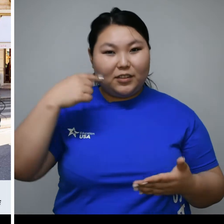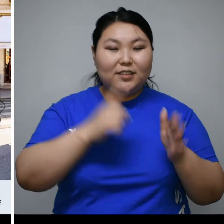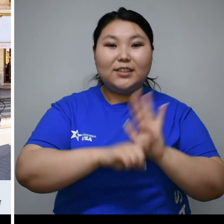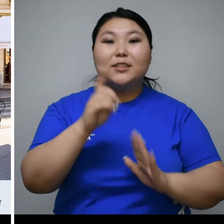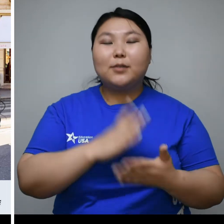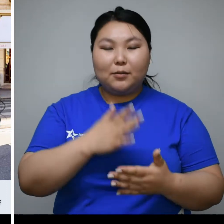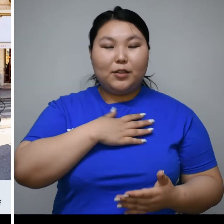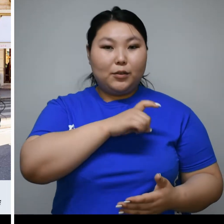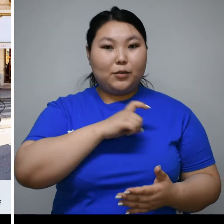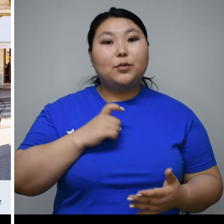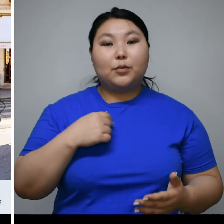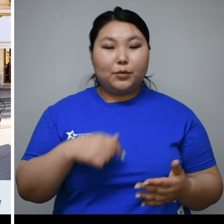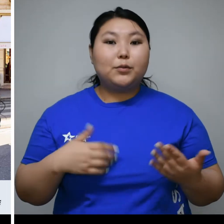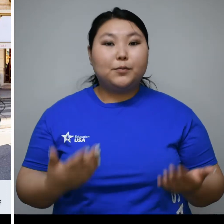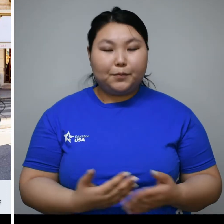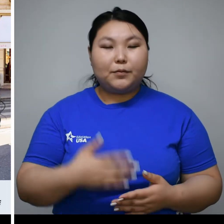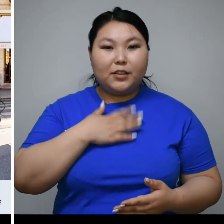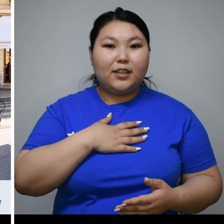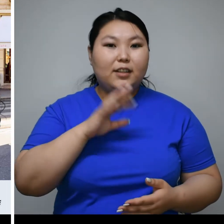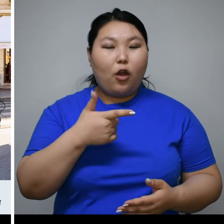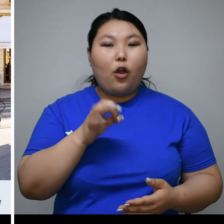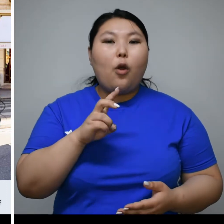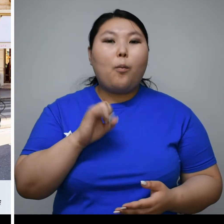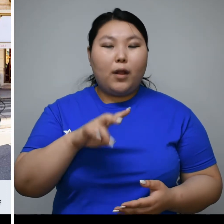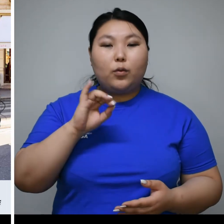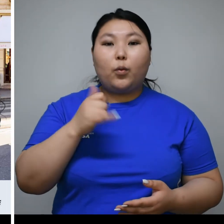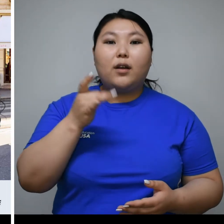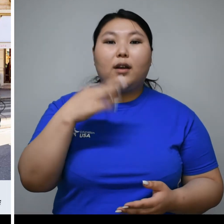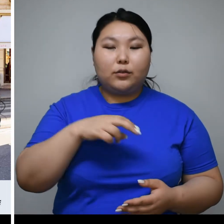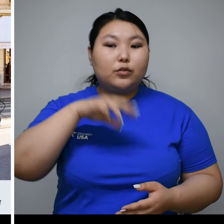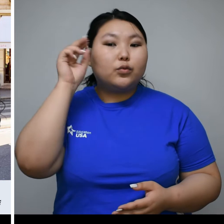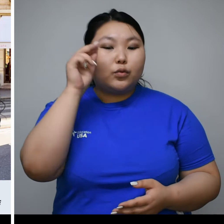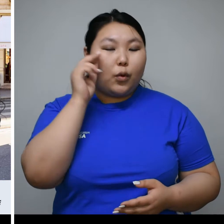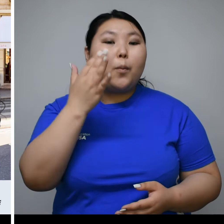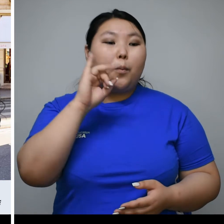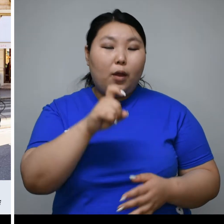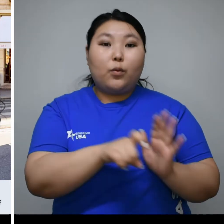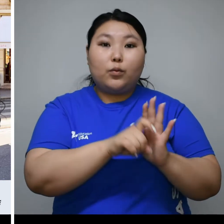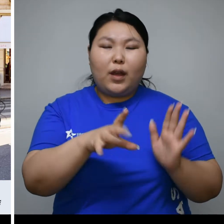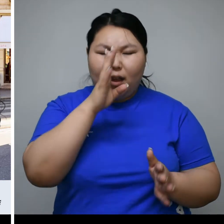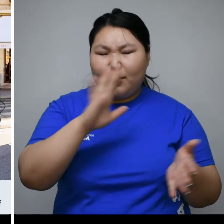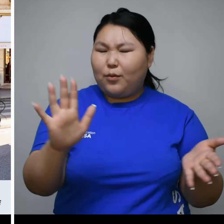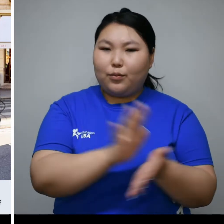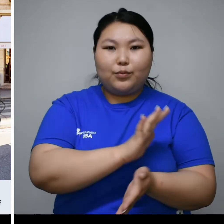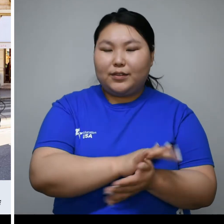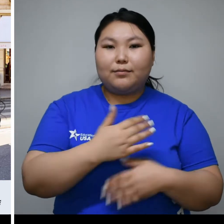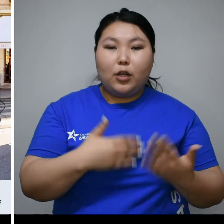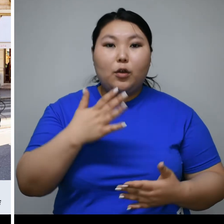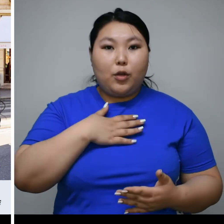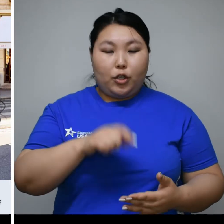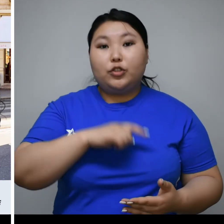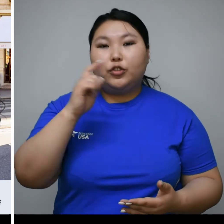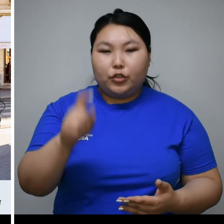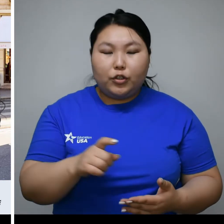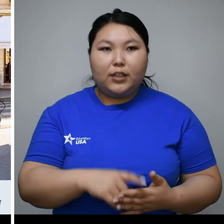бодож эхэлж байна. За миний хувьд болохоор би яг Global Yugra-аар суралцж байх хугацаа маш хурд өнгөрсөн. Би